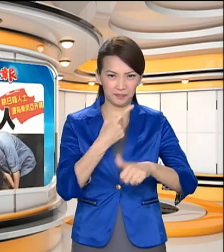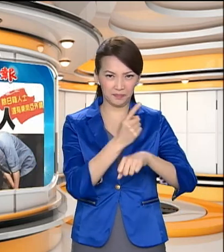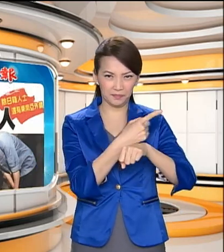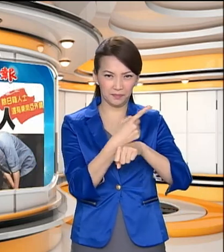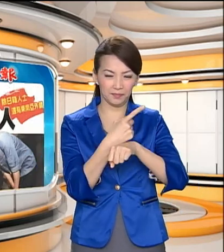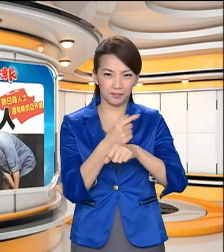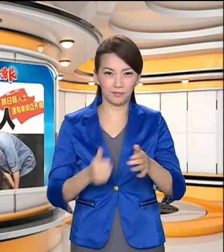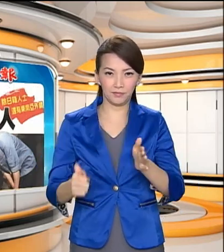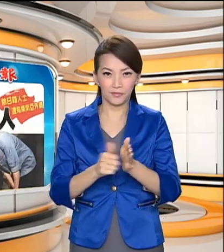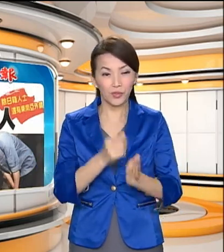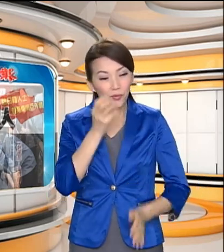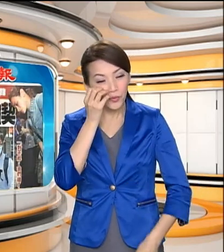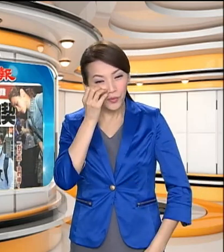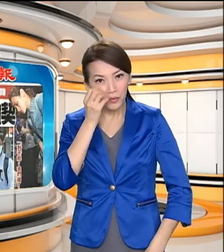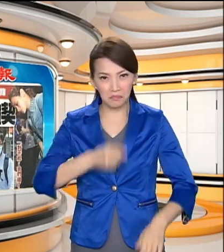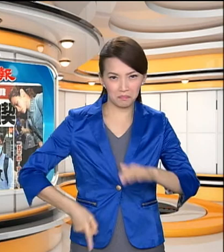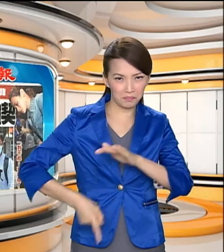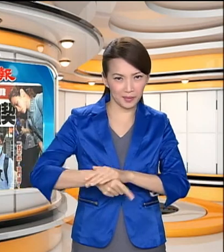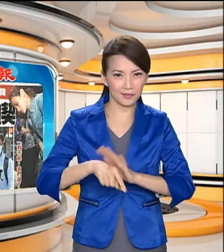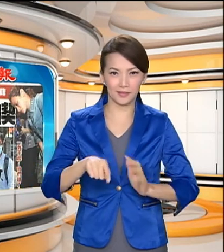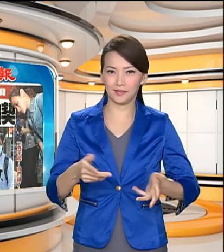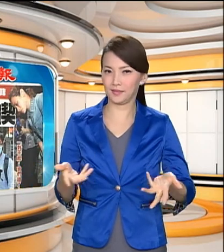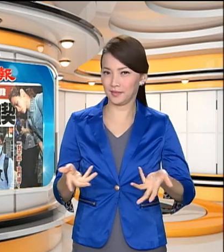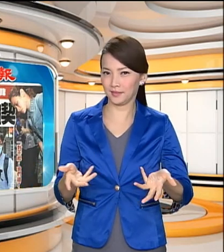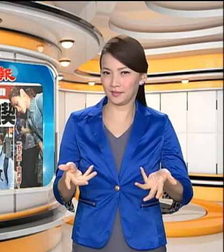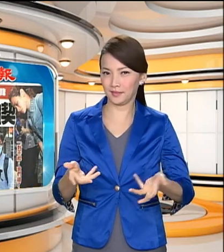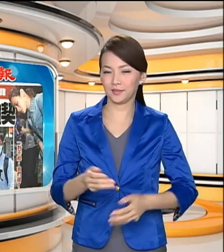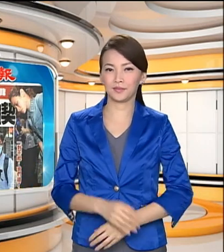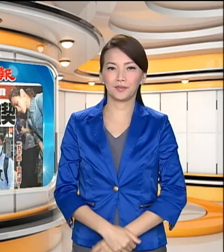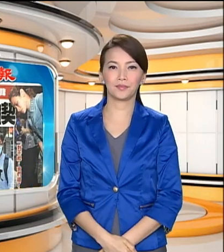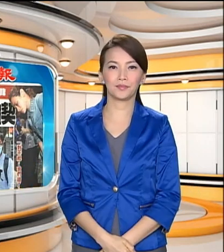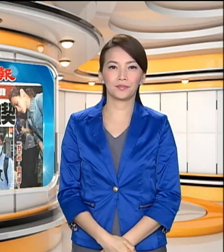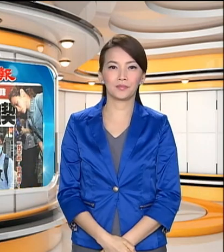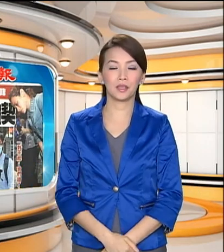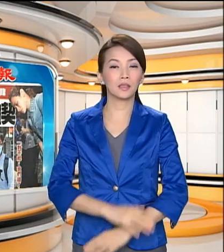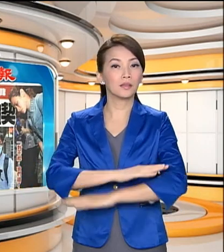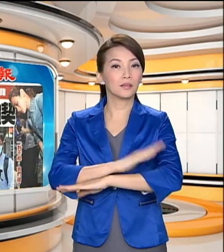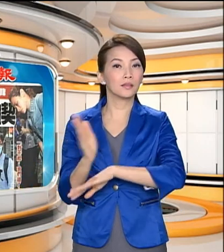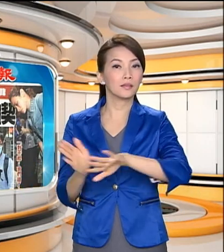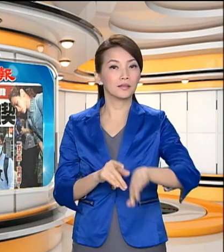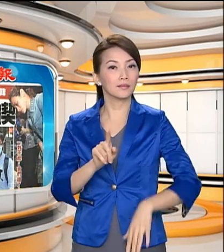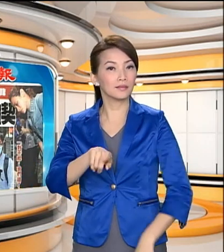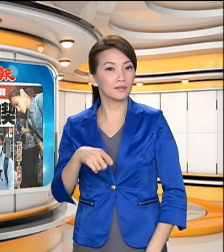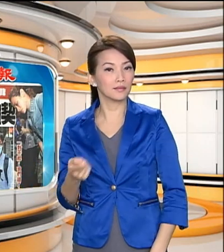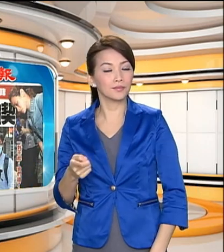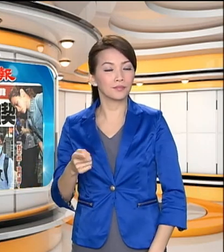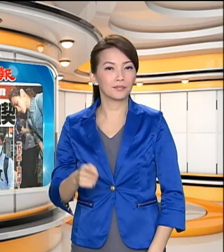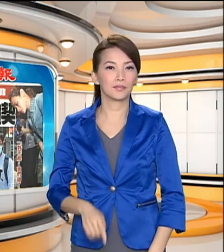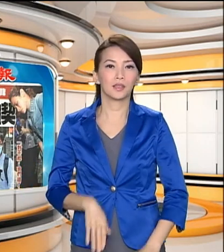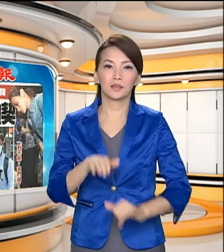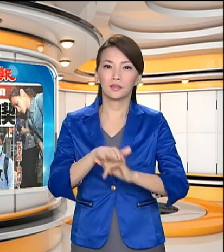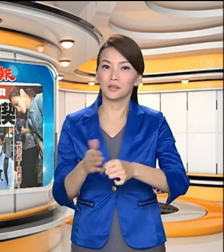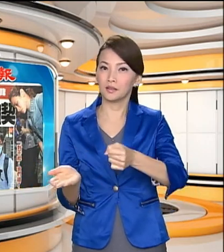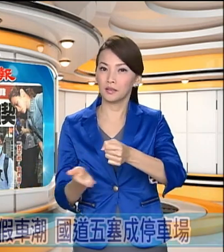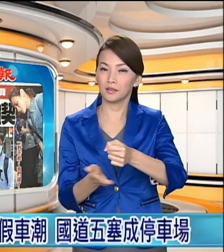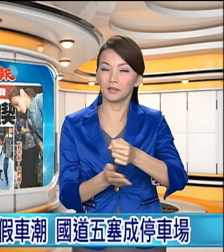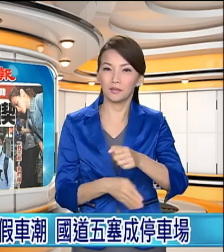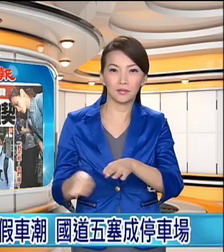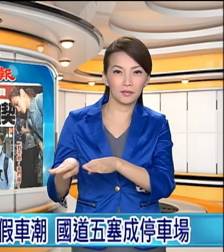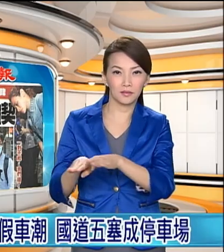友登上阿帕契案的相关报道。了解完报纸头条，再来看到清明节